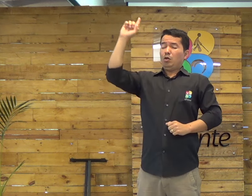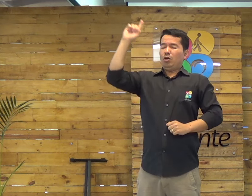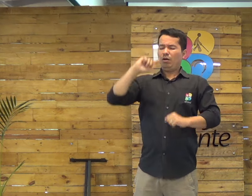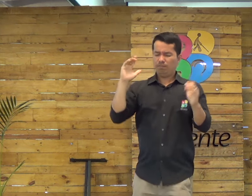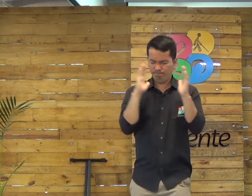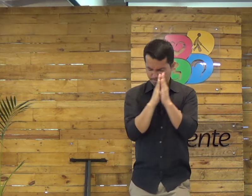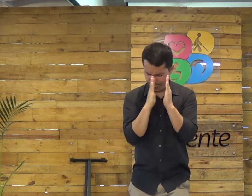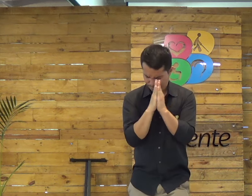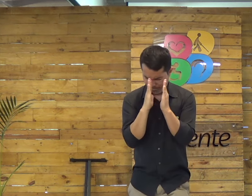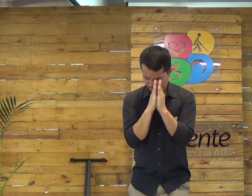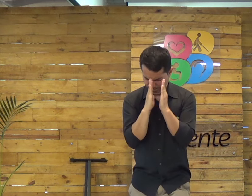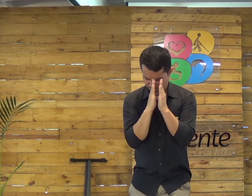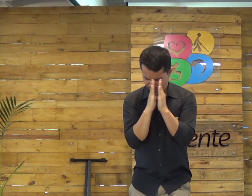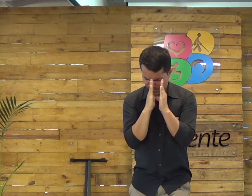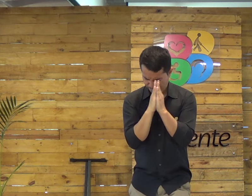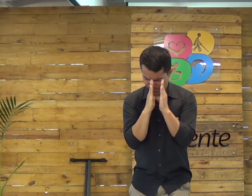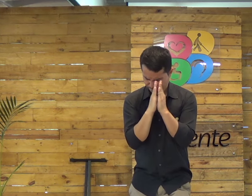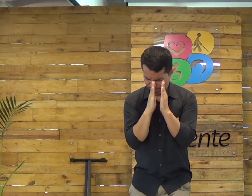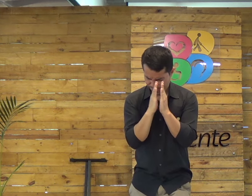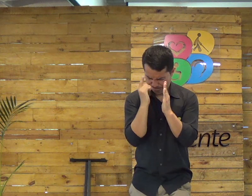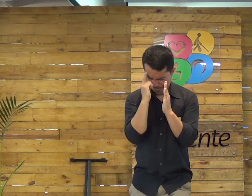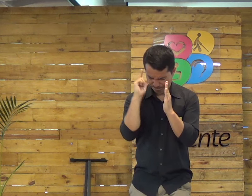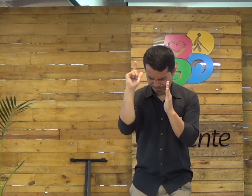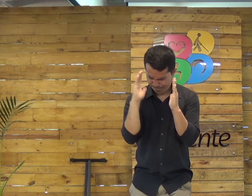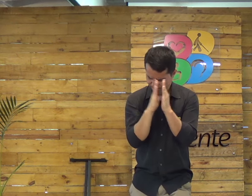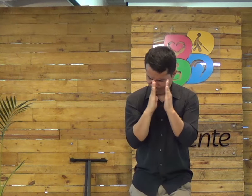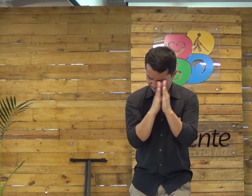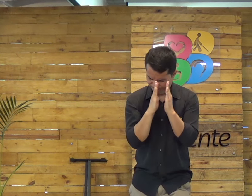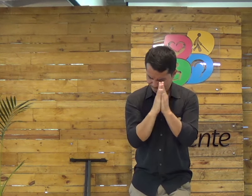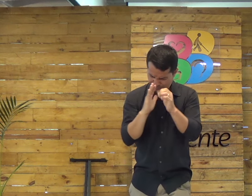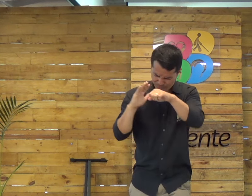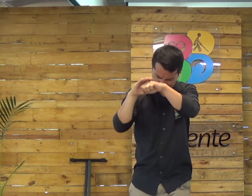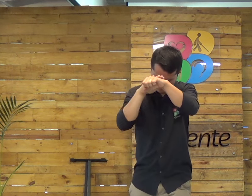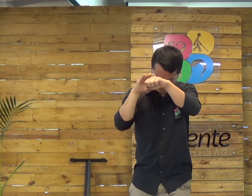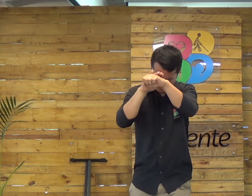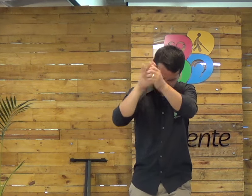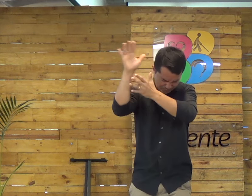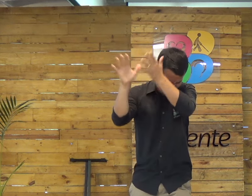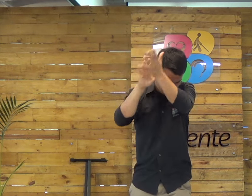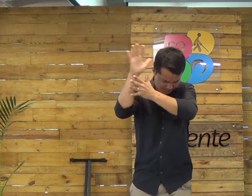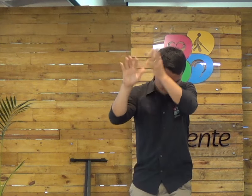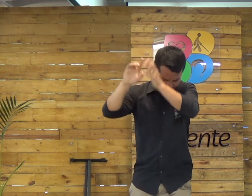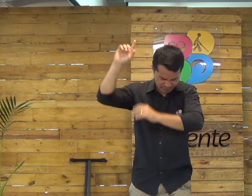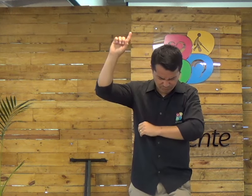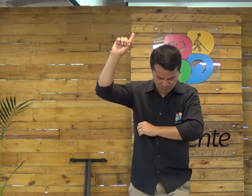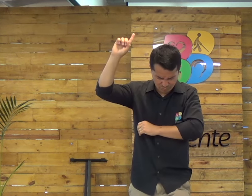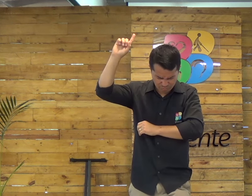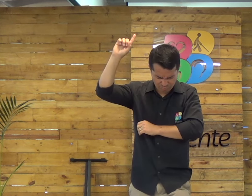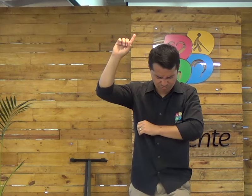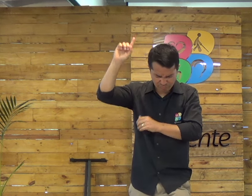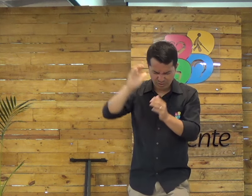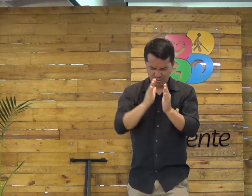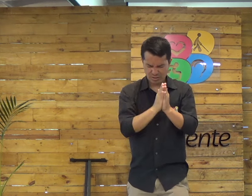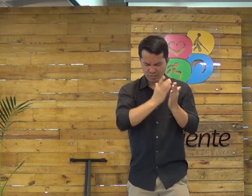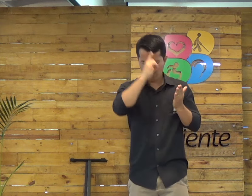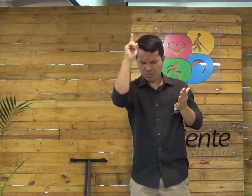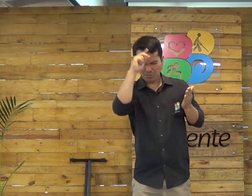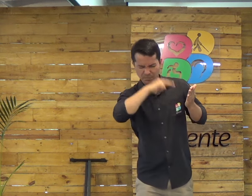Na hora que nós acordarmos, Senhor, eu quero que nós... Eu desejo. Nós queremos pensar também, conversar com o